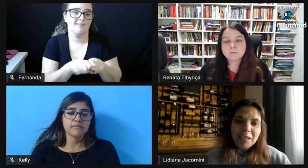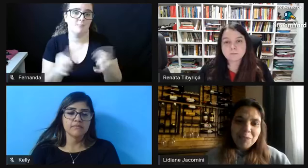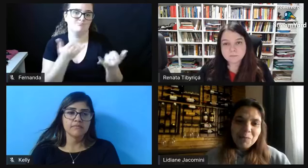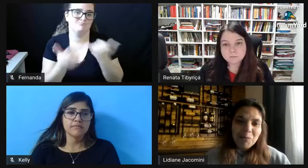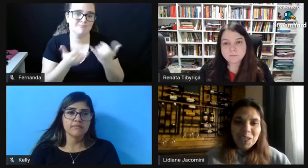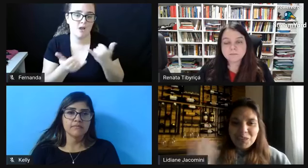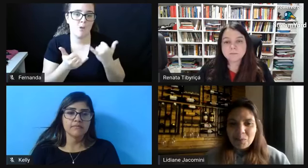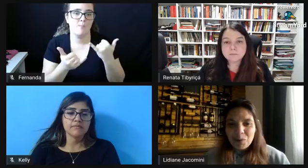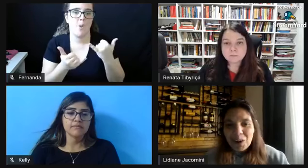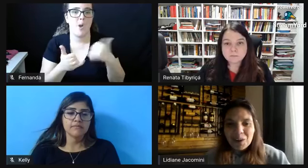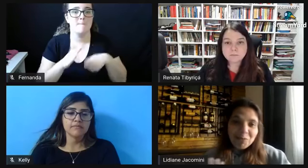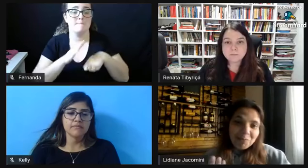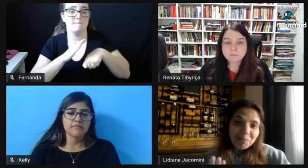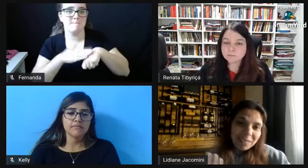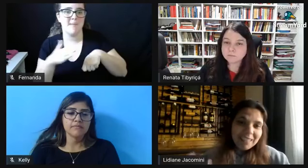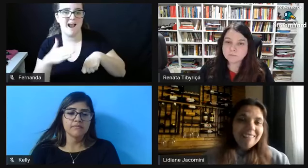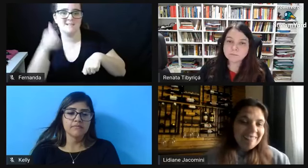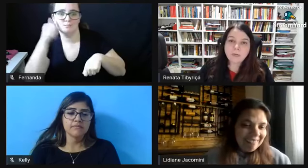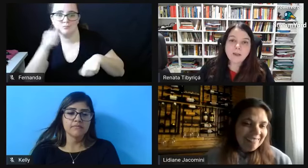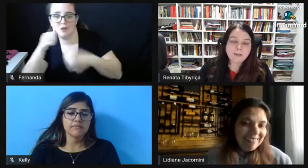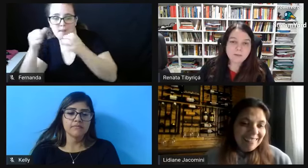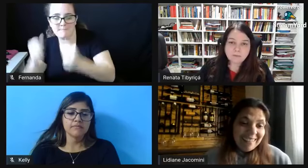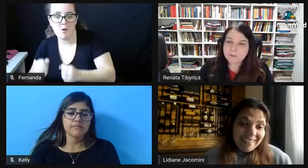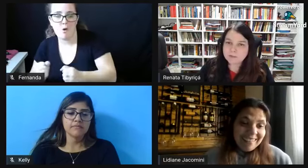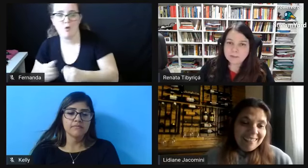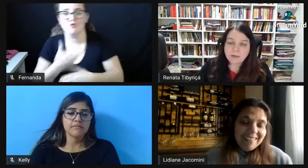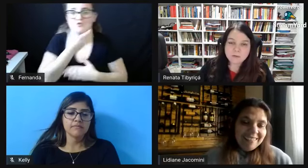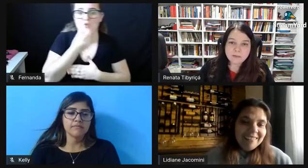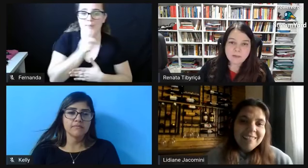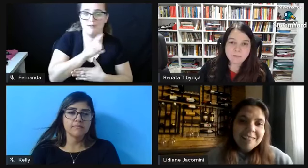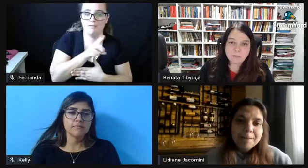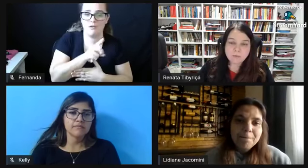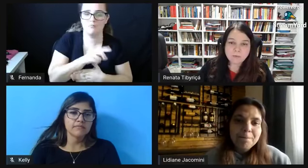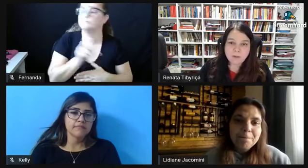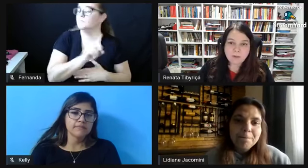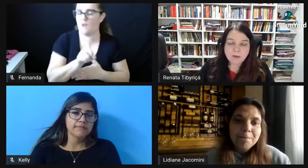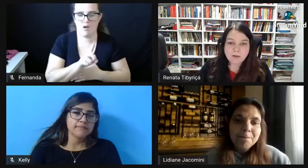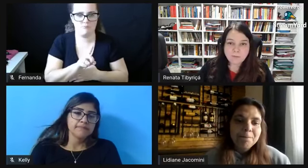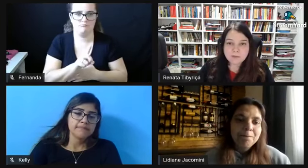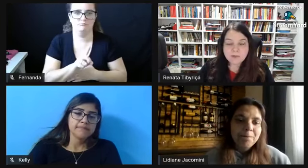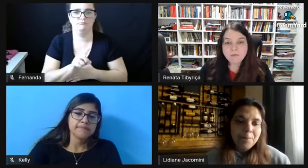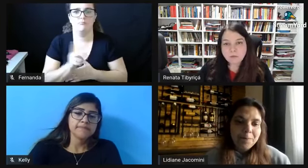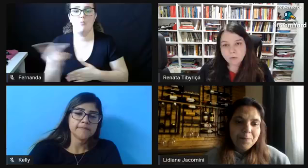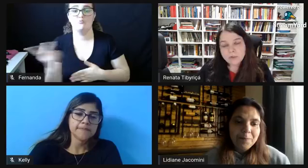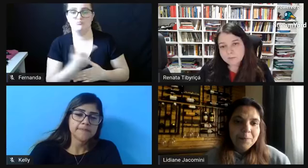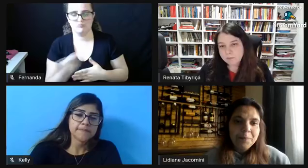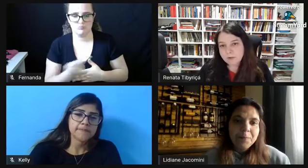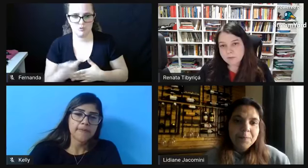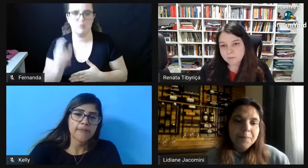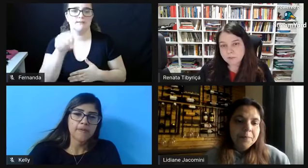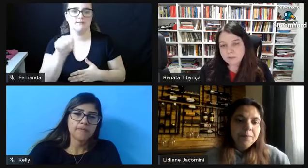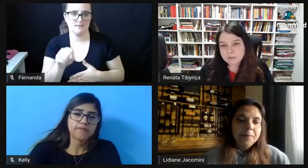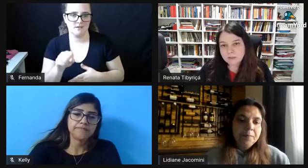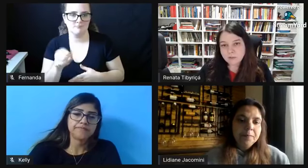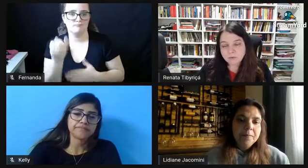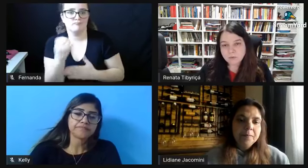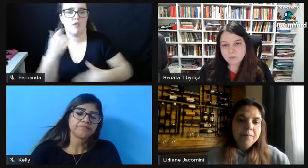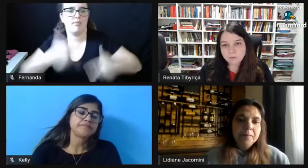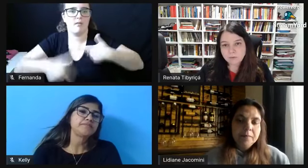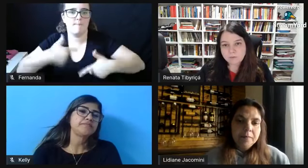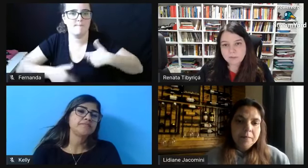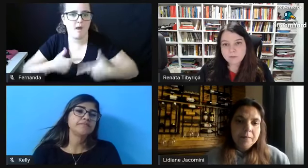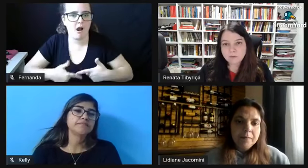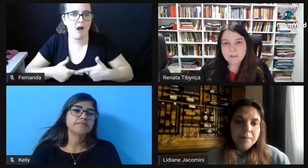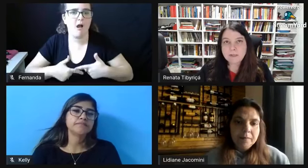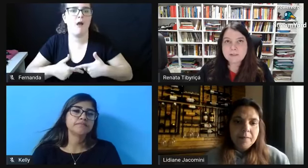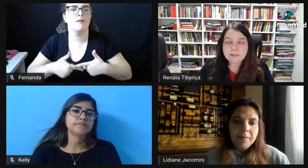que vale mais para a mulher do que para o homem. Não, mas esse caso seria para servidores, pais ou mães, né, de pessoas